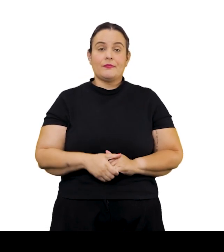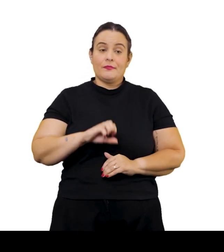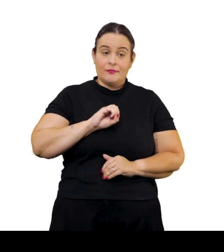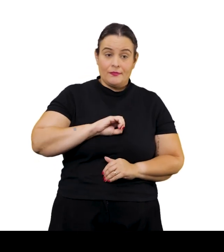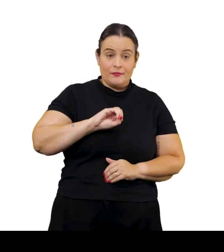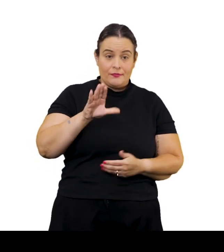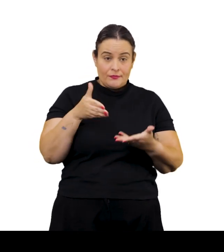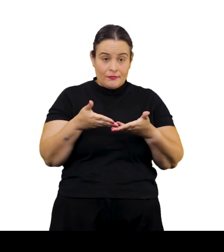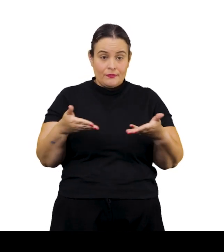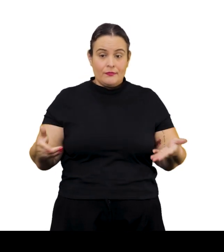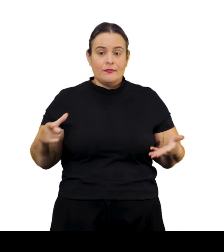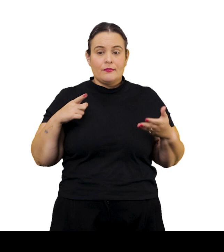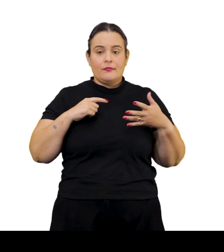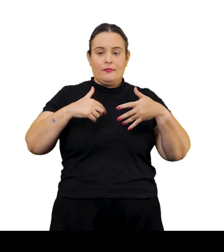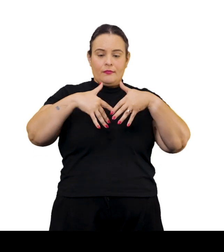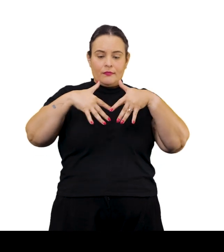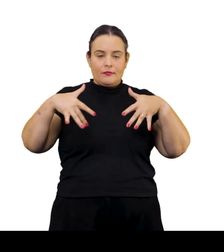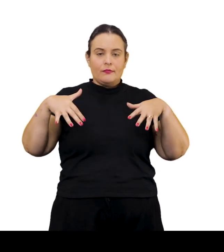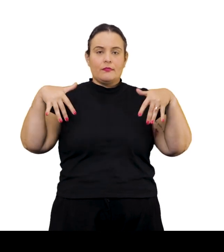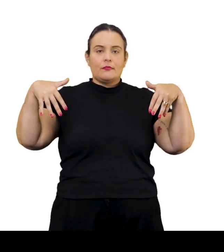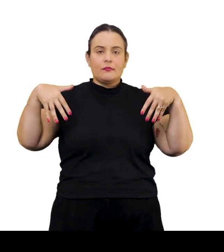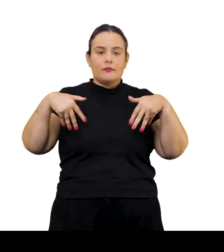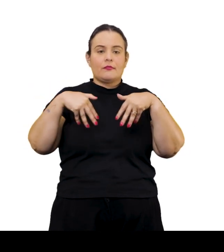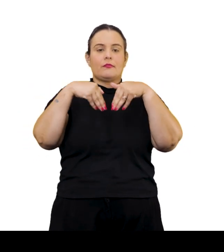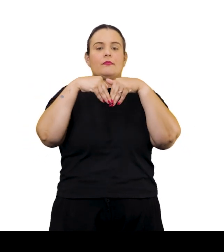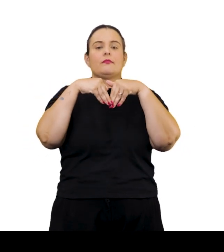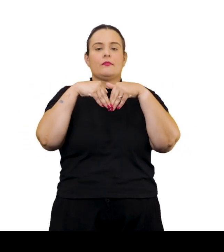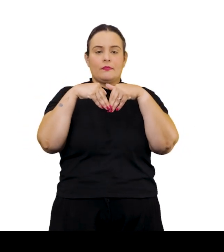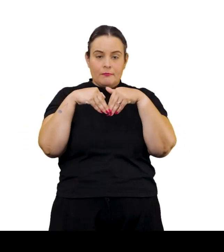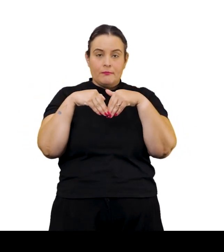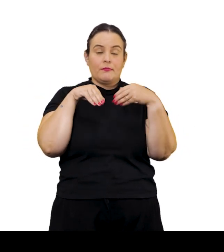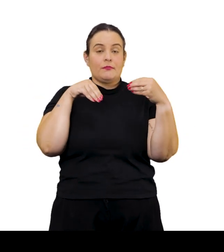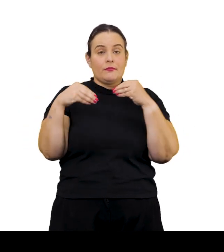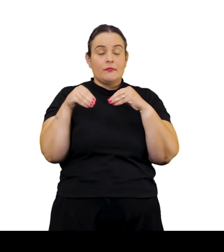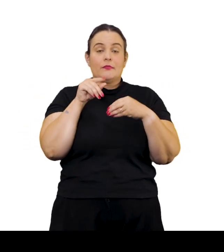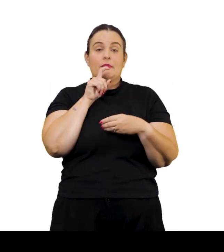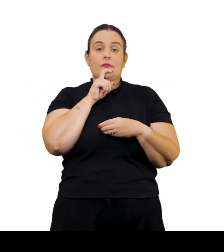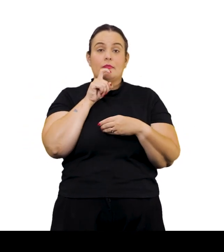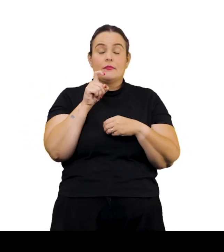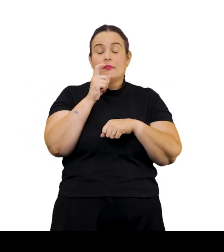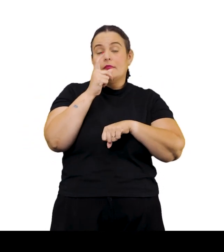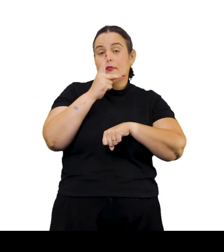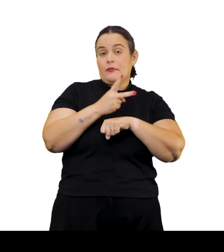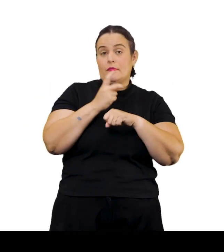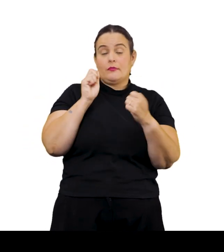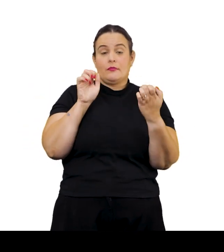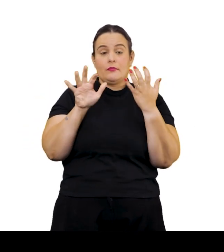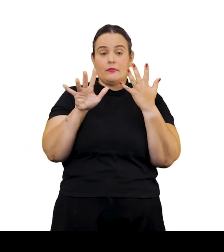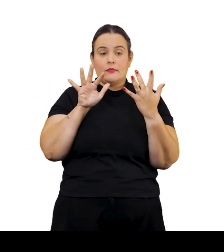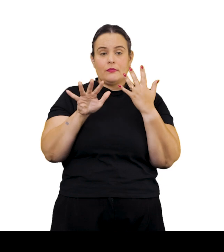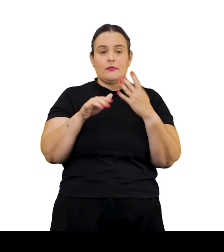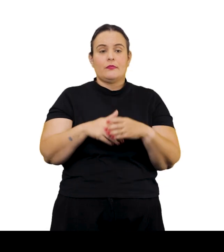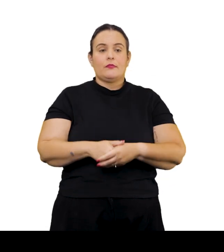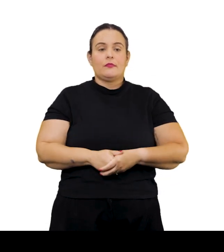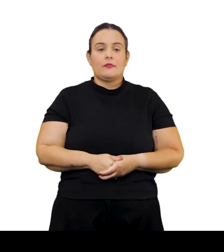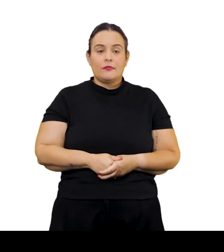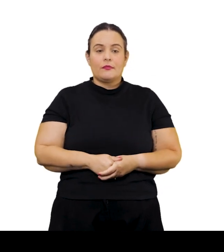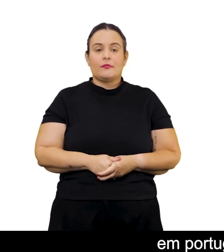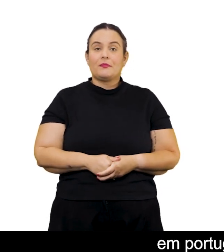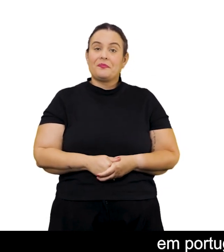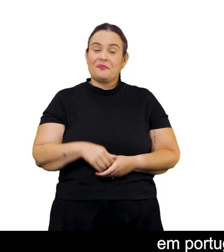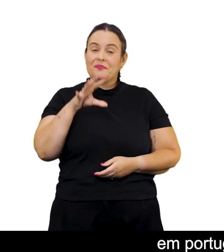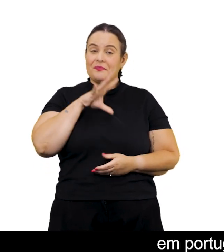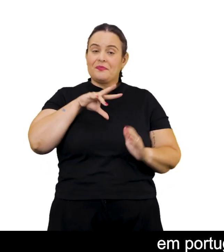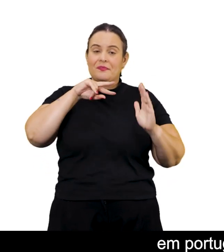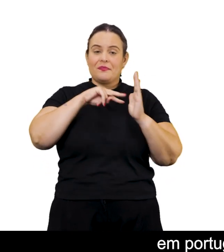Na saída do espaço, uma cortina feita de contas plásticas verdes, prateadas e transparentes, Untitled